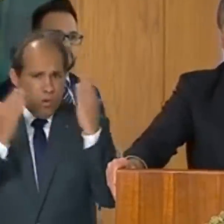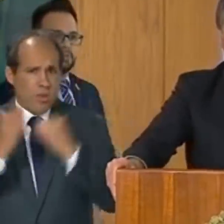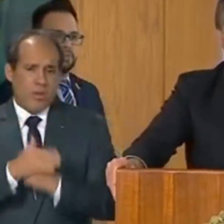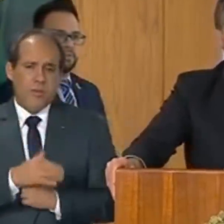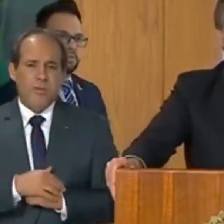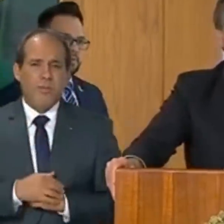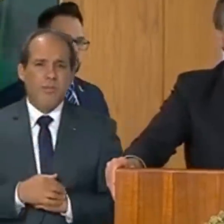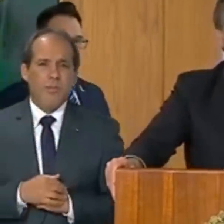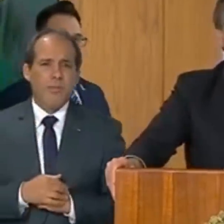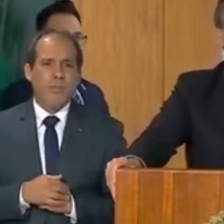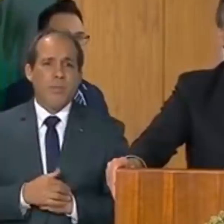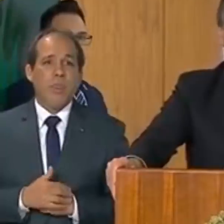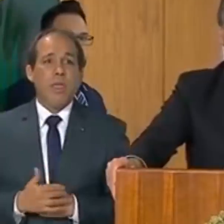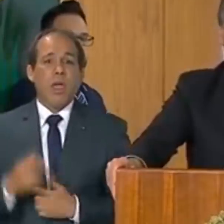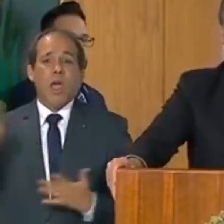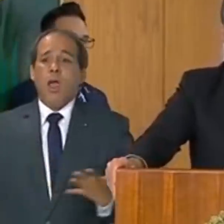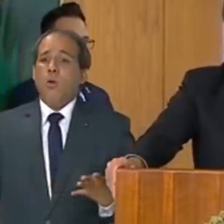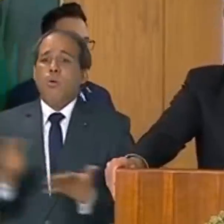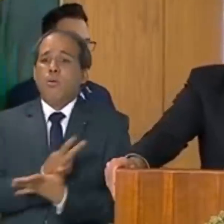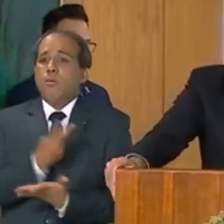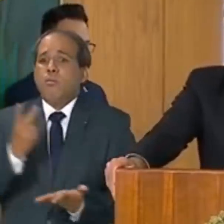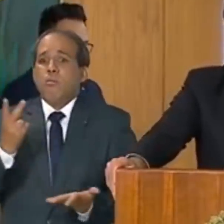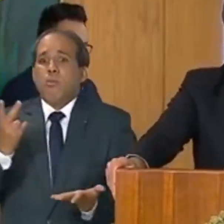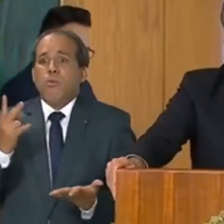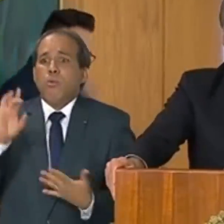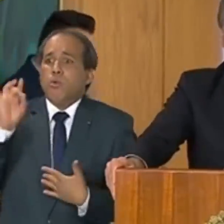E foi acontecendo quase que por acaso.